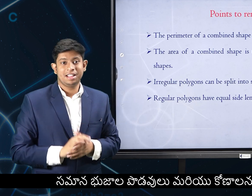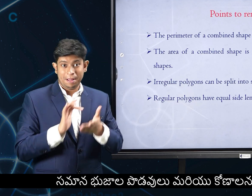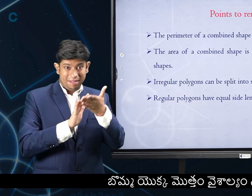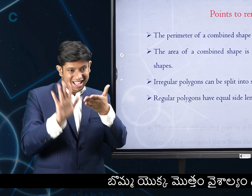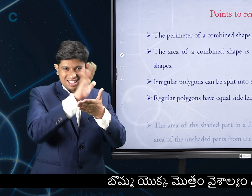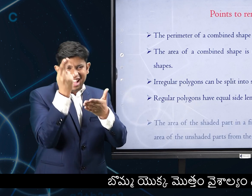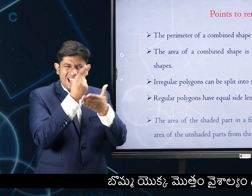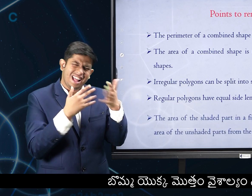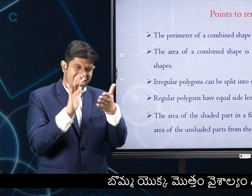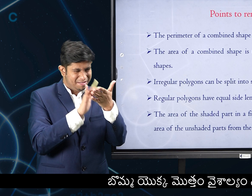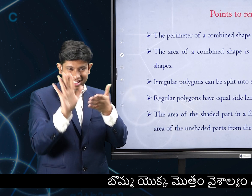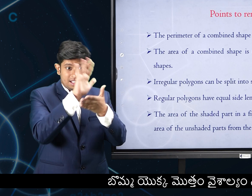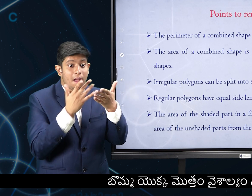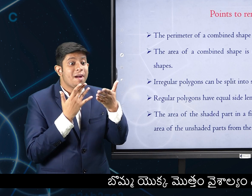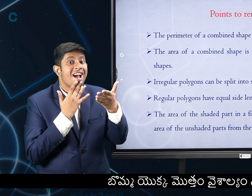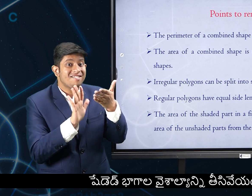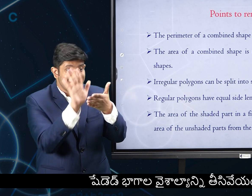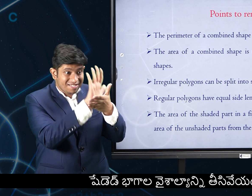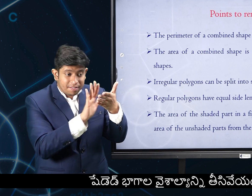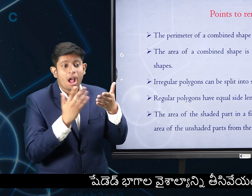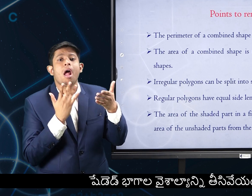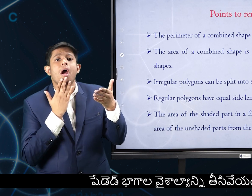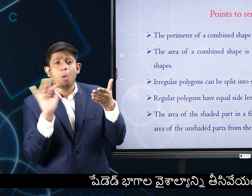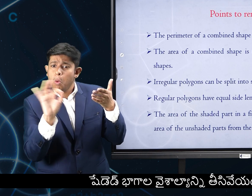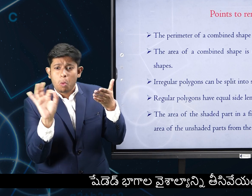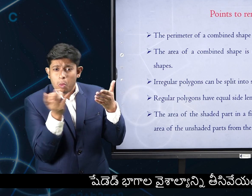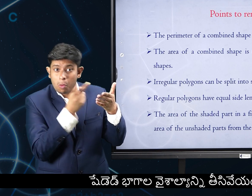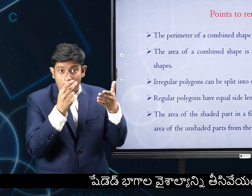బొమ్మ యొక్క మొత్తం వైశాల్యం నుండి షేడెడ్ భాగాల వైశాల్యాన్ని